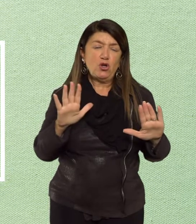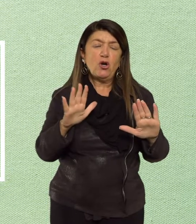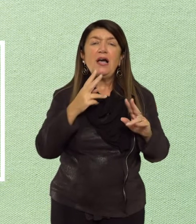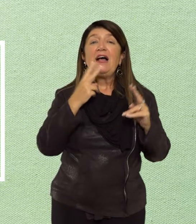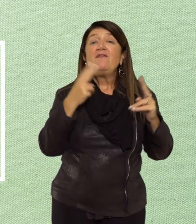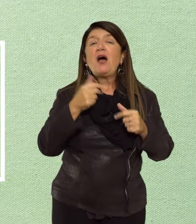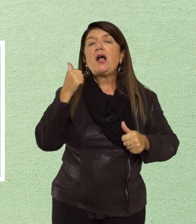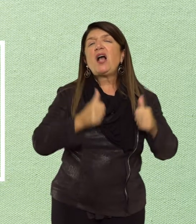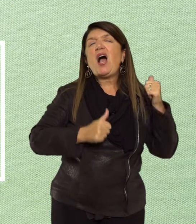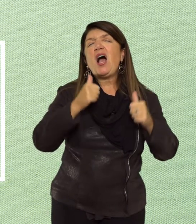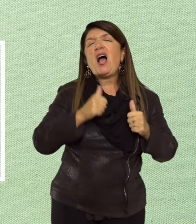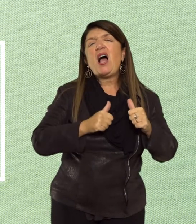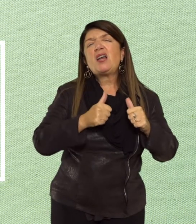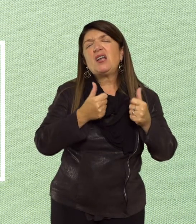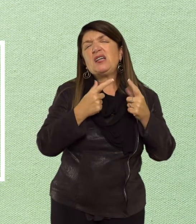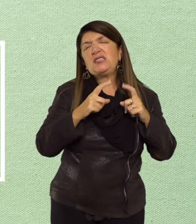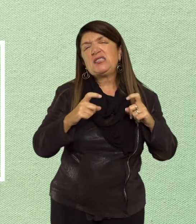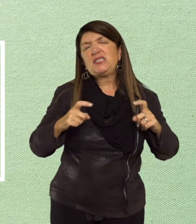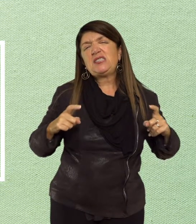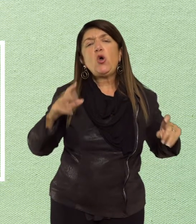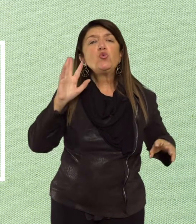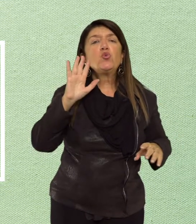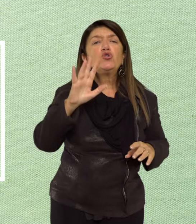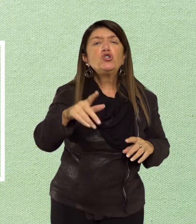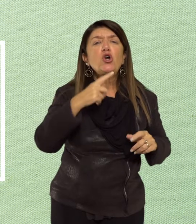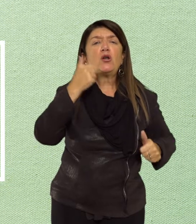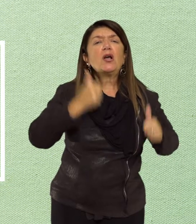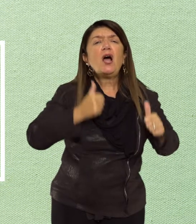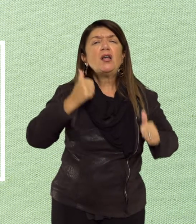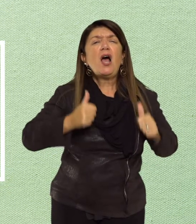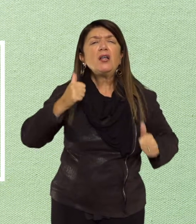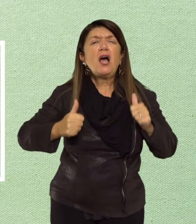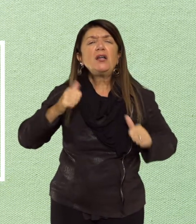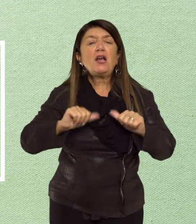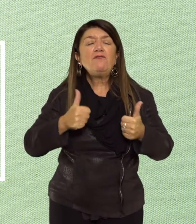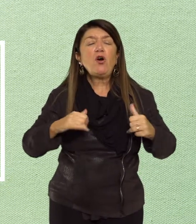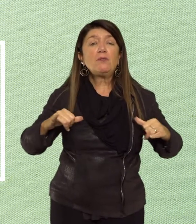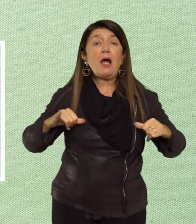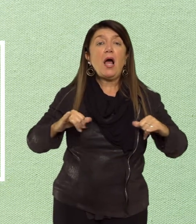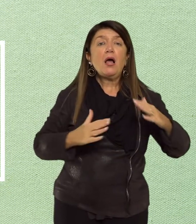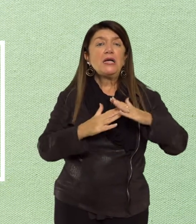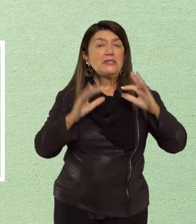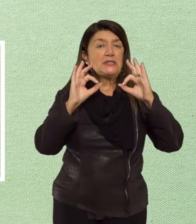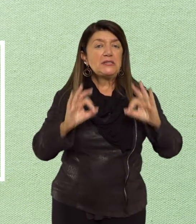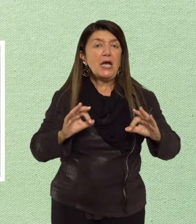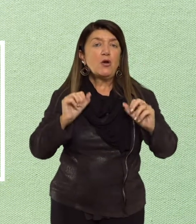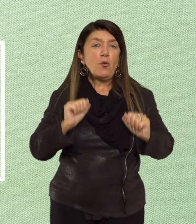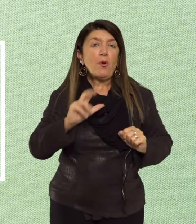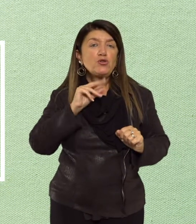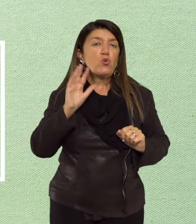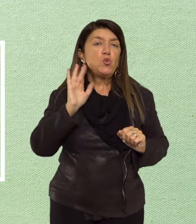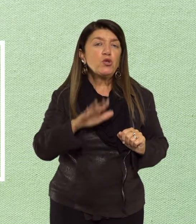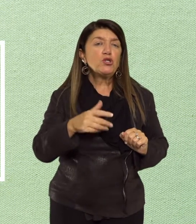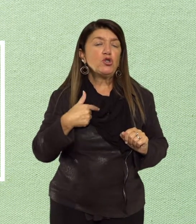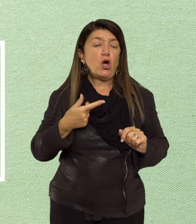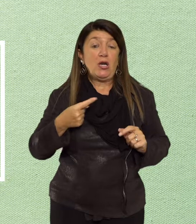tanta, erano giorni uno di fila all'altro in cui non si poteva mai staccare la spina. Quindi sono andate tutte bene, quindi sono sia